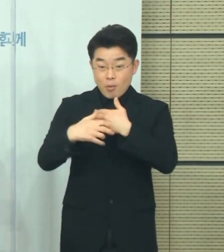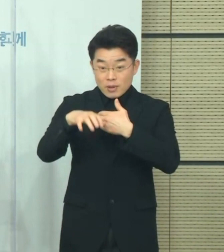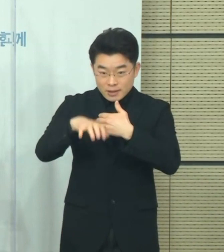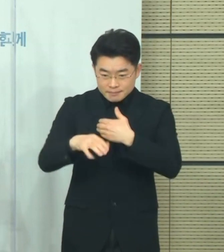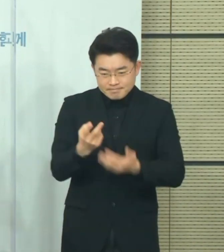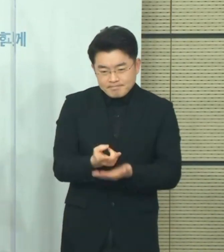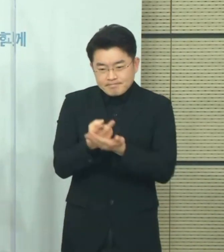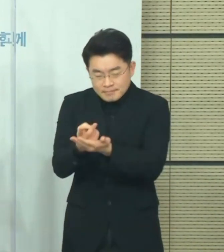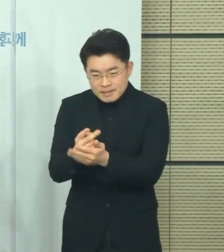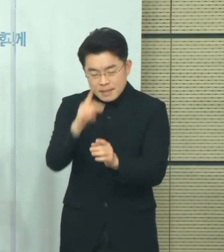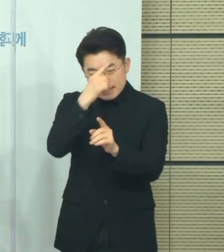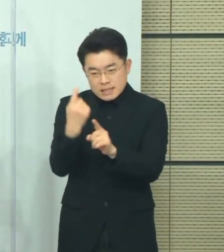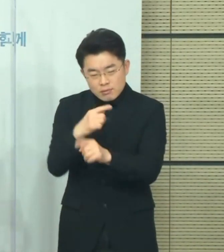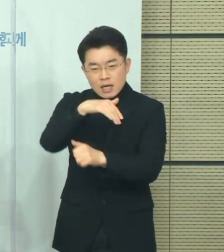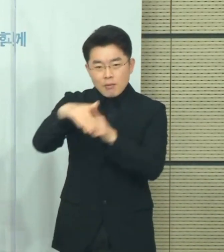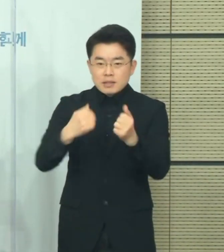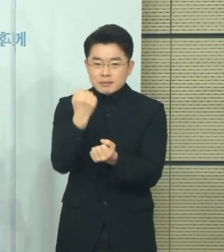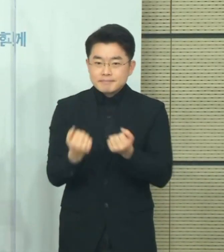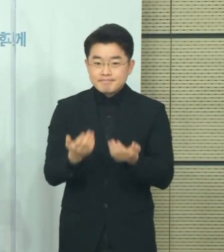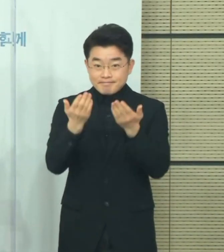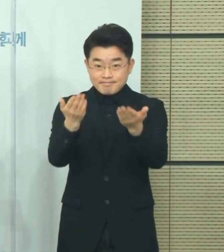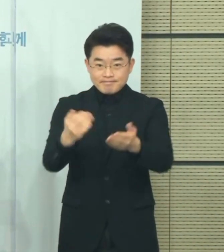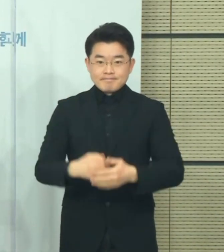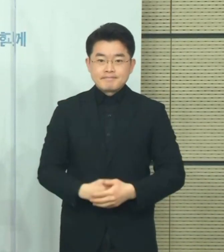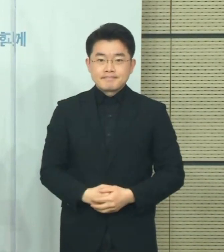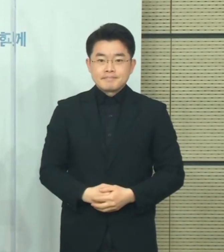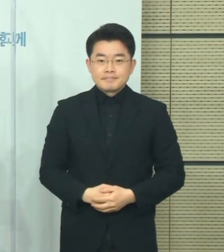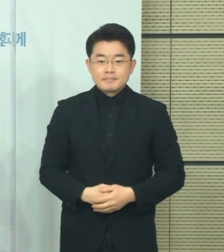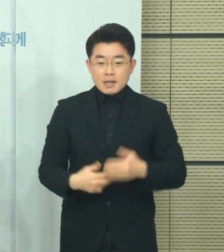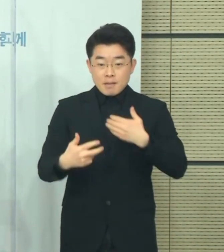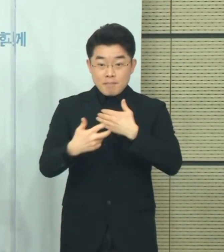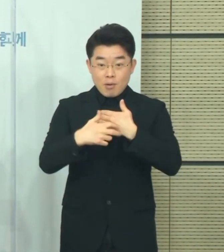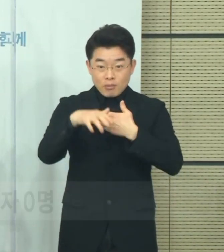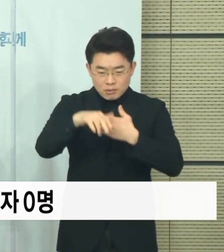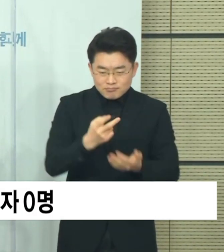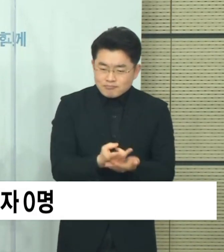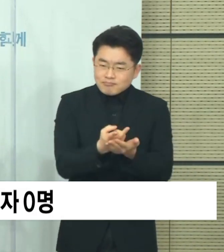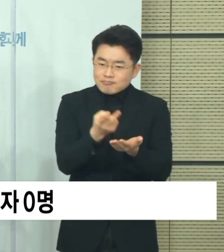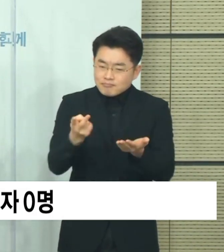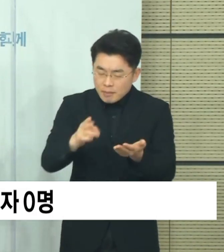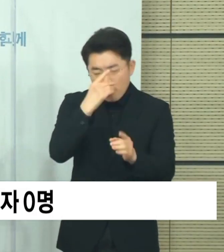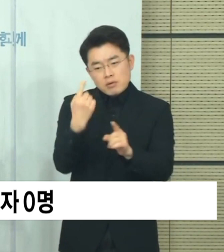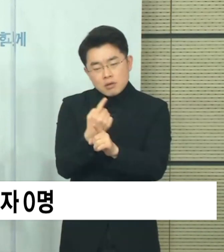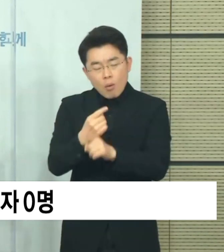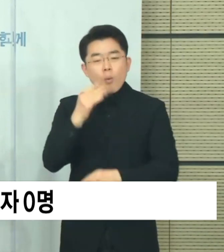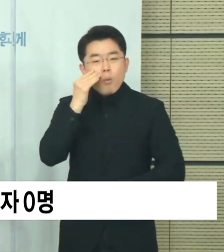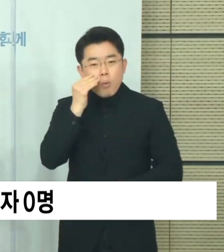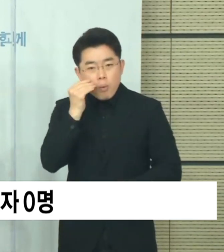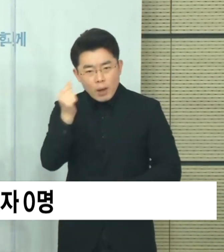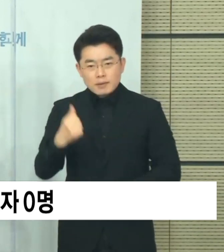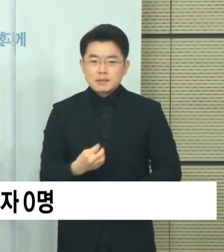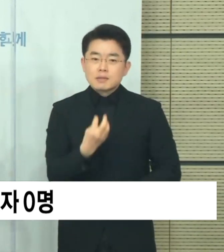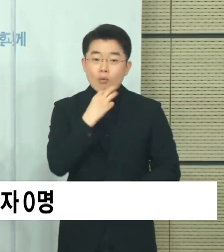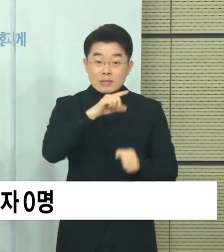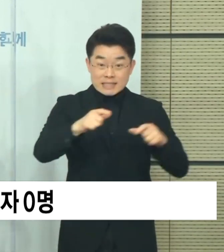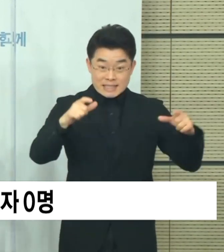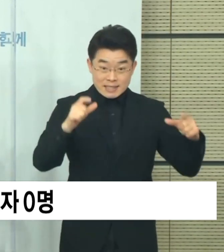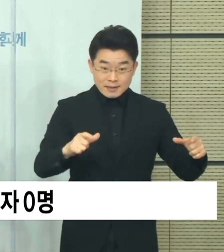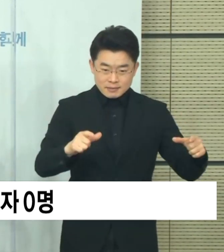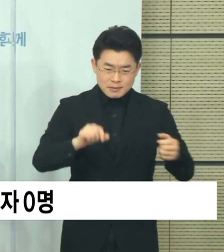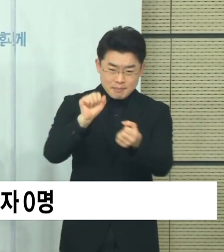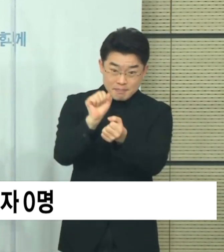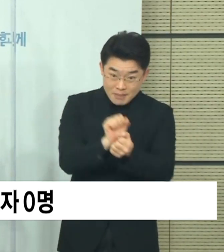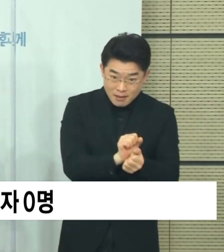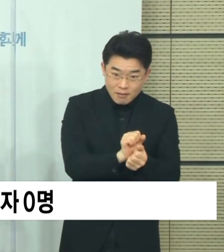설명드리겠습니다 의료 체계는 현재 여력을 상당부분 회복해 쓰며 수도권의 하루 이상